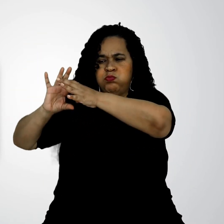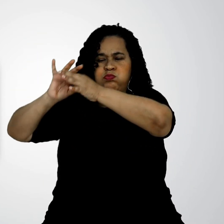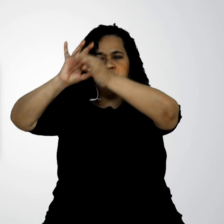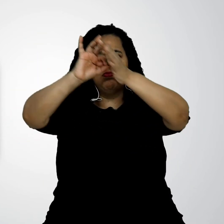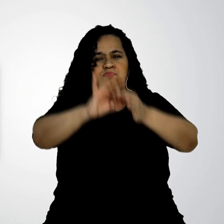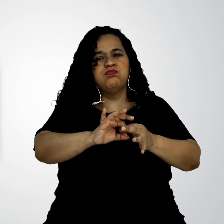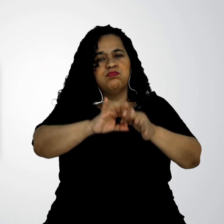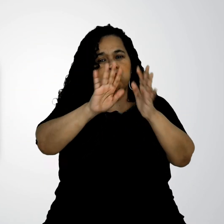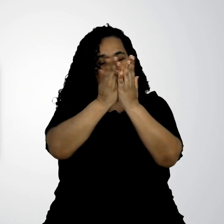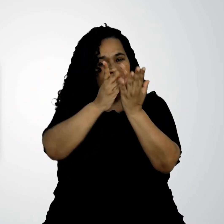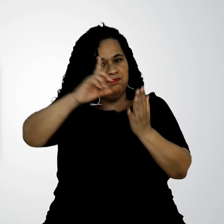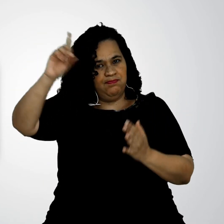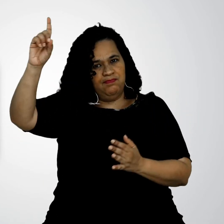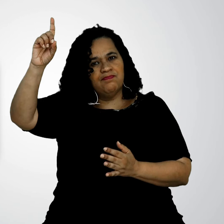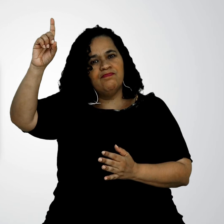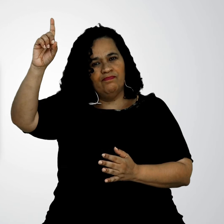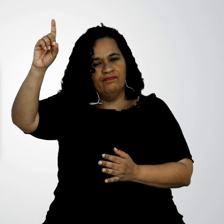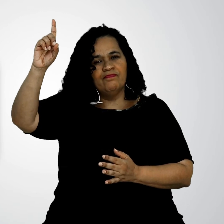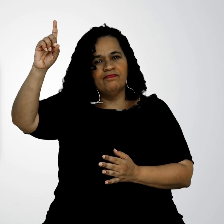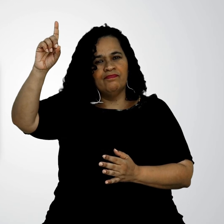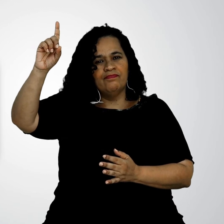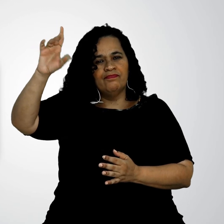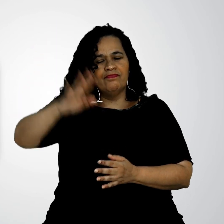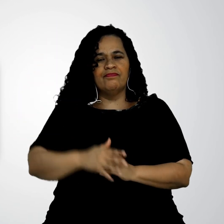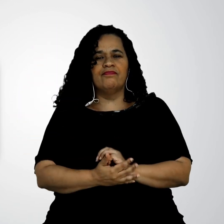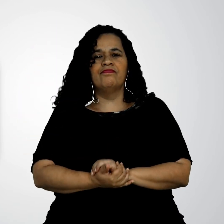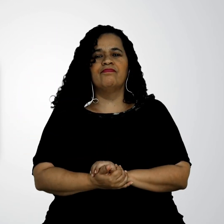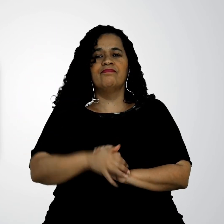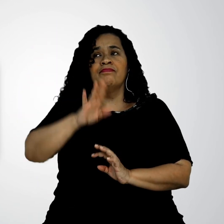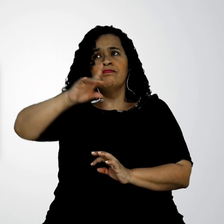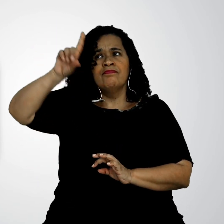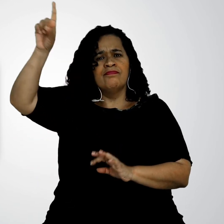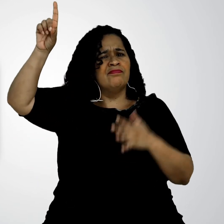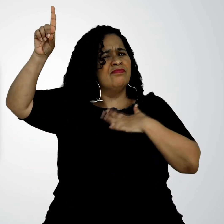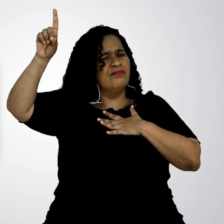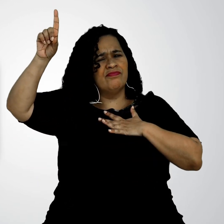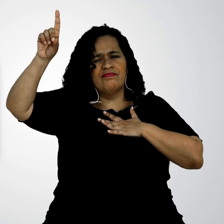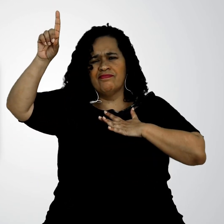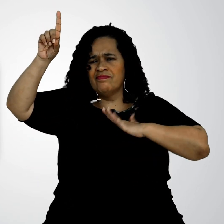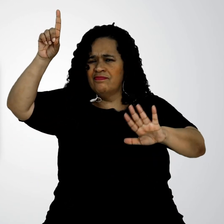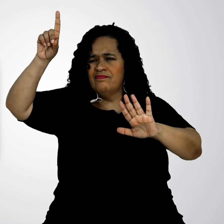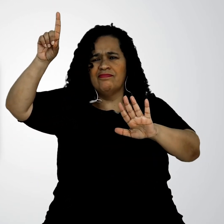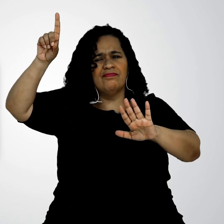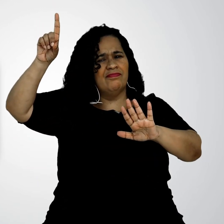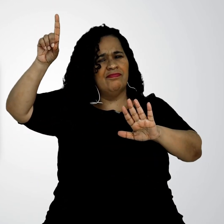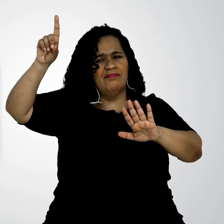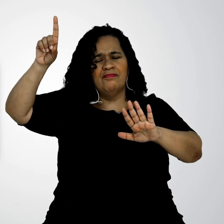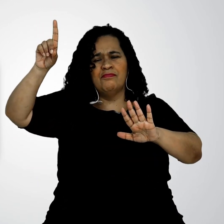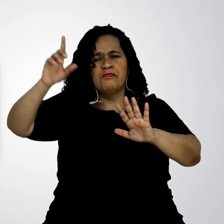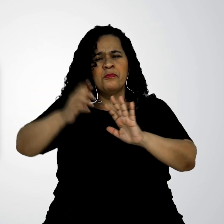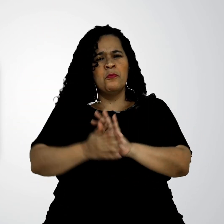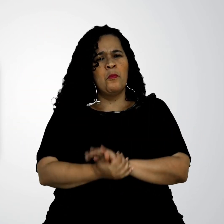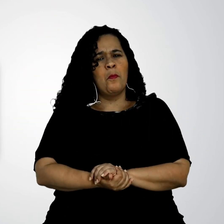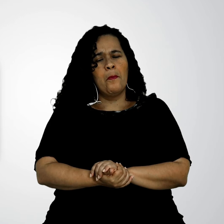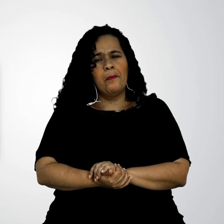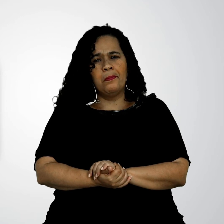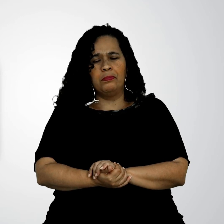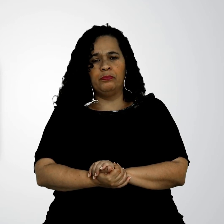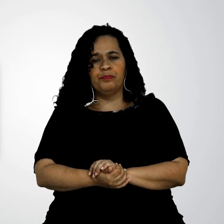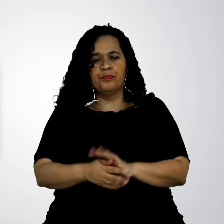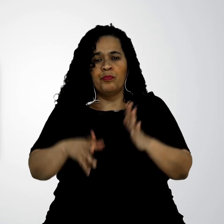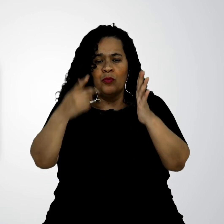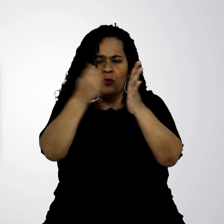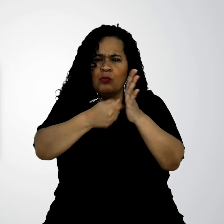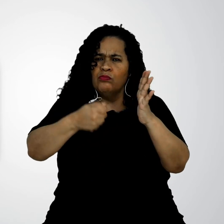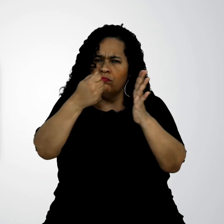claramente que isso aos olhos de Deus é completamente fora do propósito dele. A gente não nega, como nós dissemos aqui, que a luta é séria, a